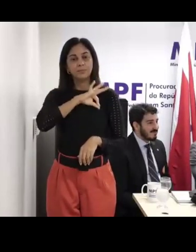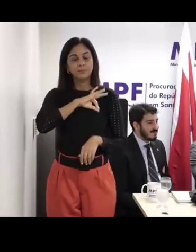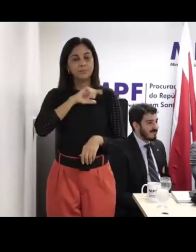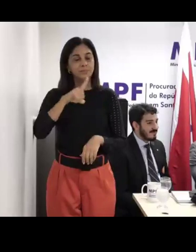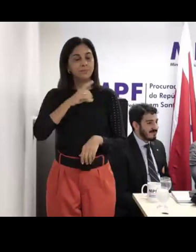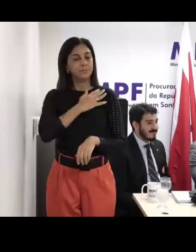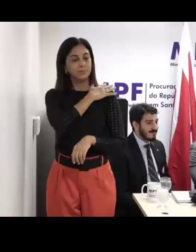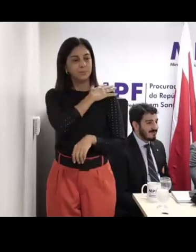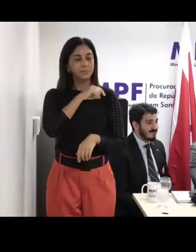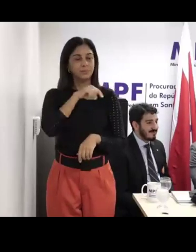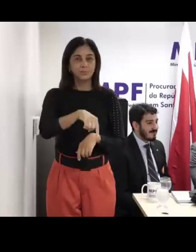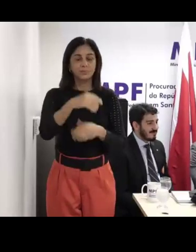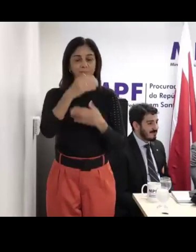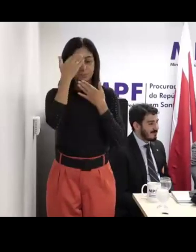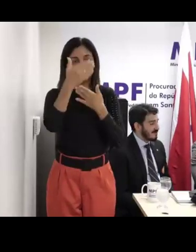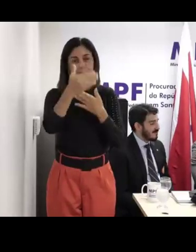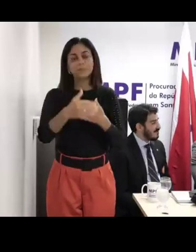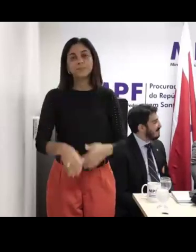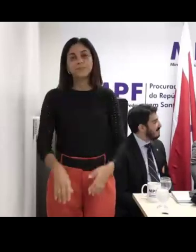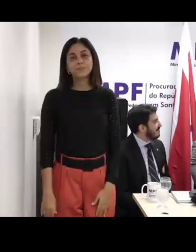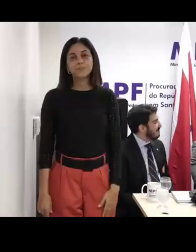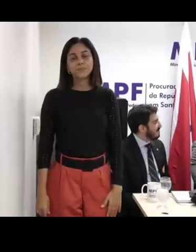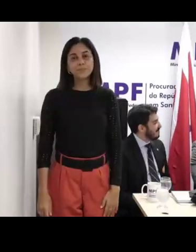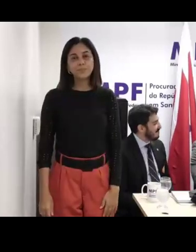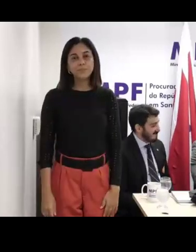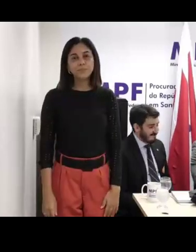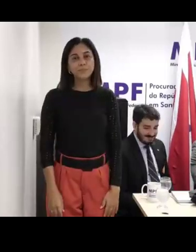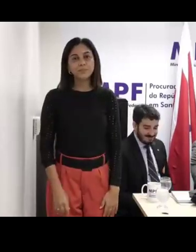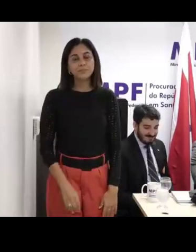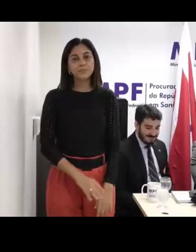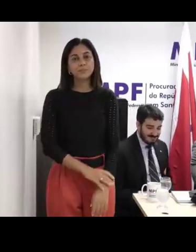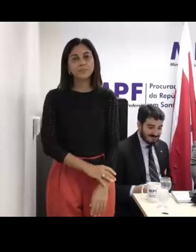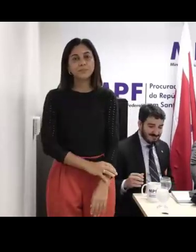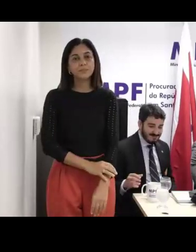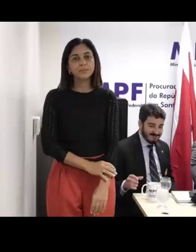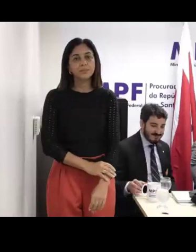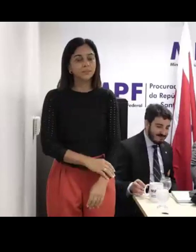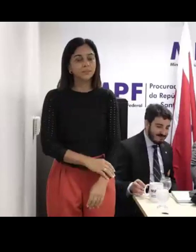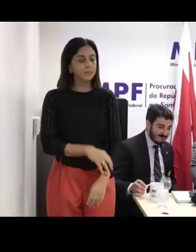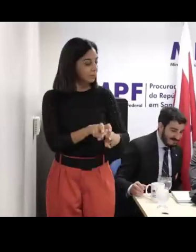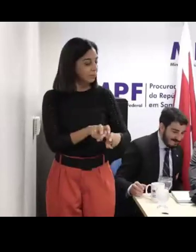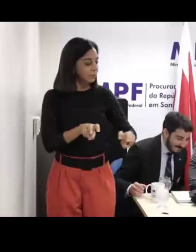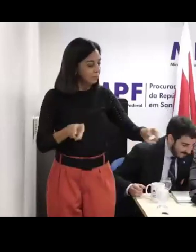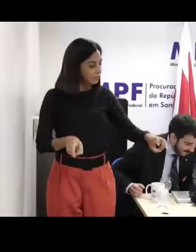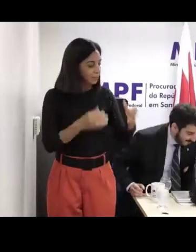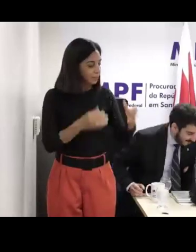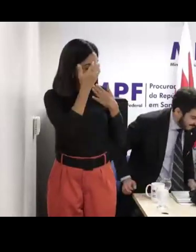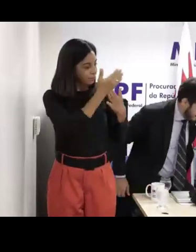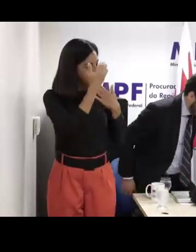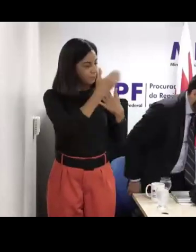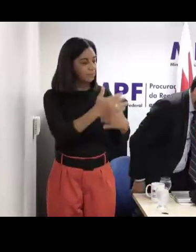escolar Comunitária nesse momento eu agradeço aos membros da mesa e disface a mesa